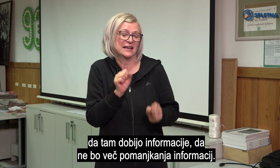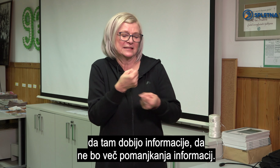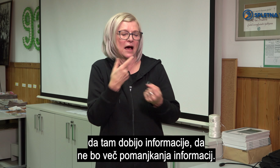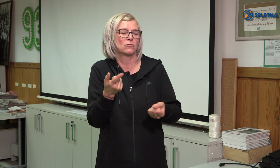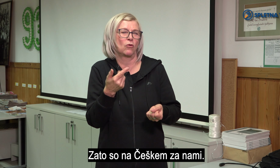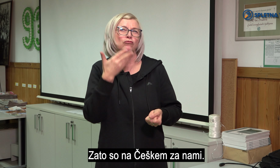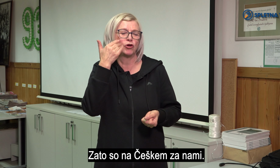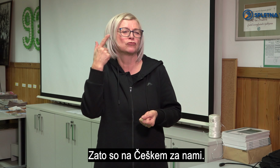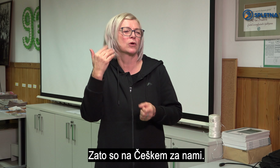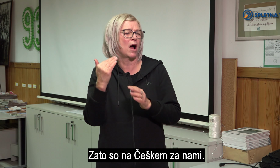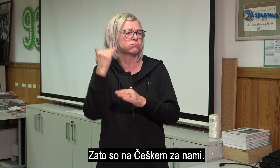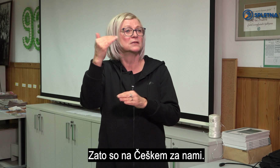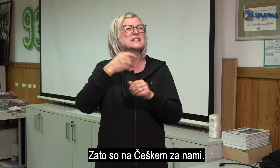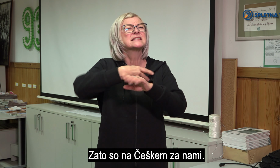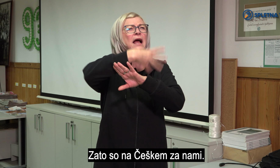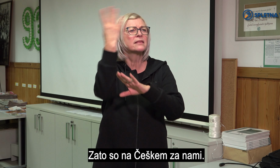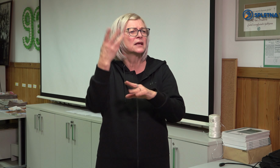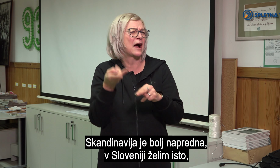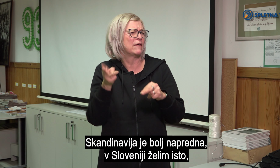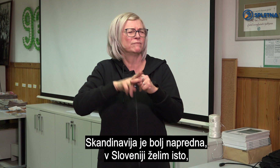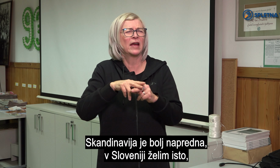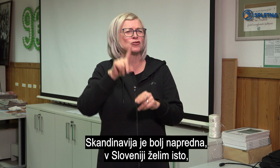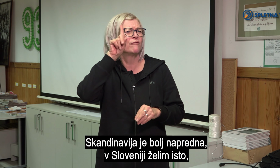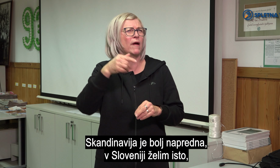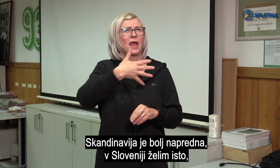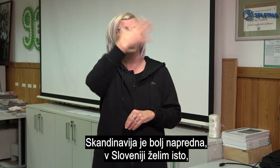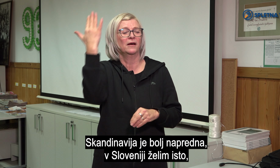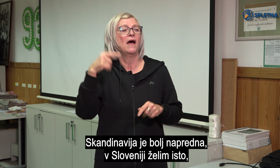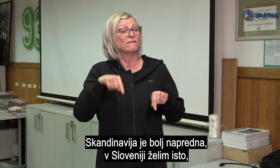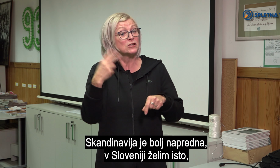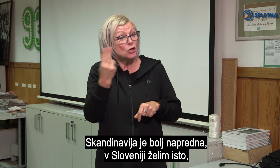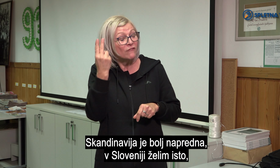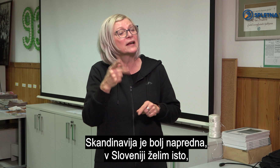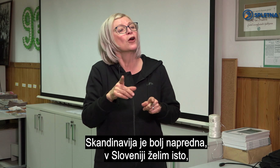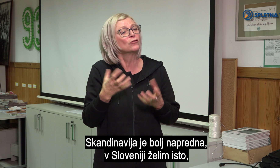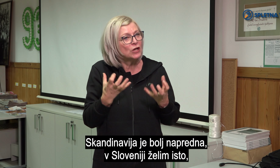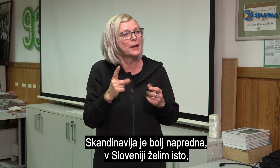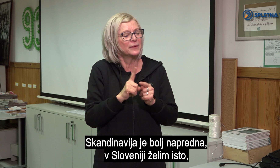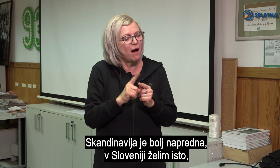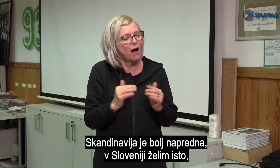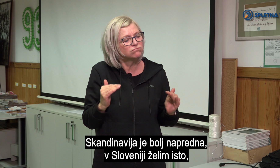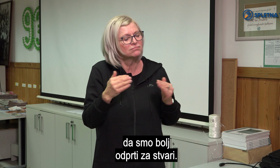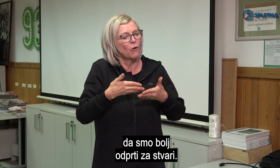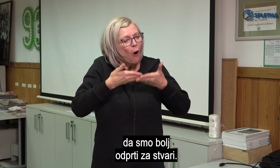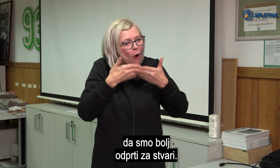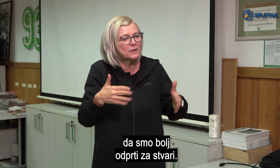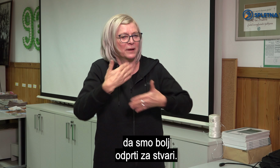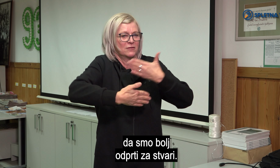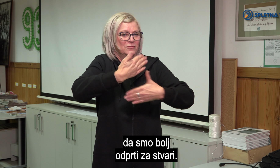za nami. Skandinavija je bolj napredna. V Sloveniji želim isto, da smo bolj odprti za stvari.